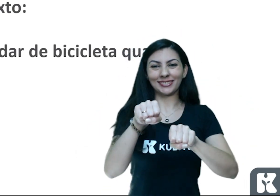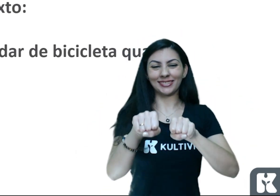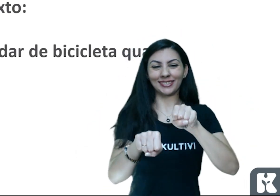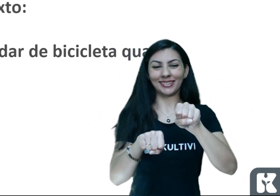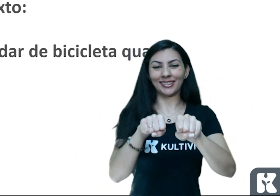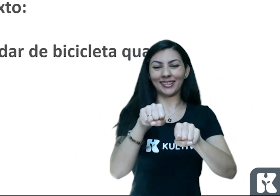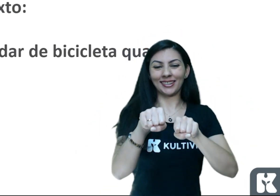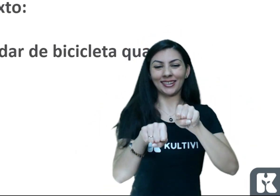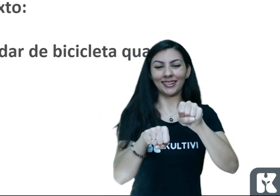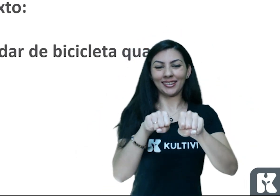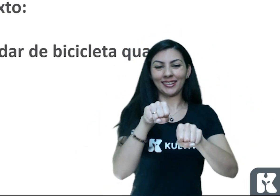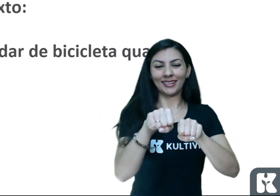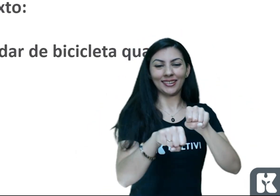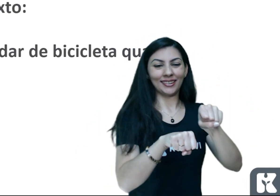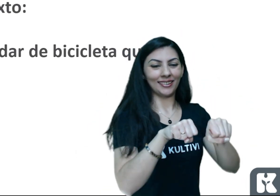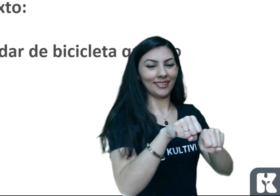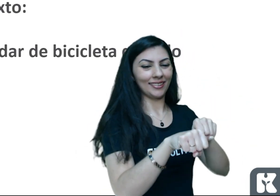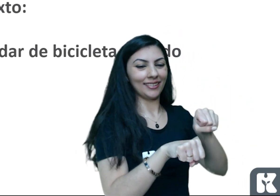Vamos ver.